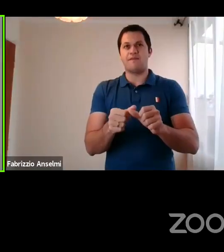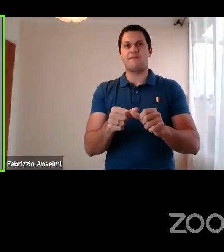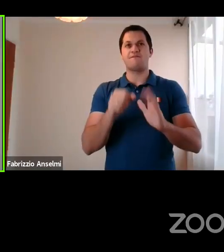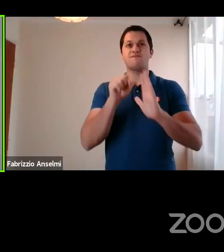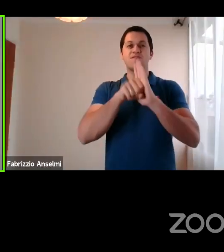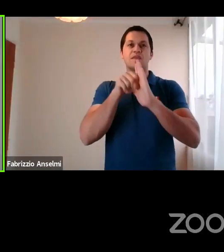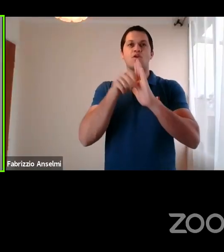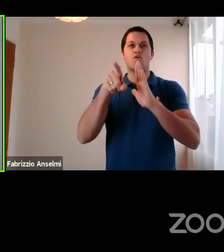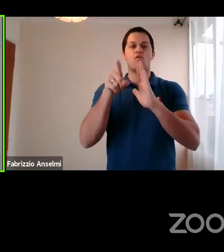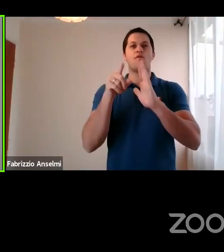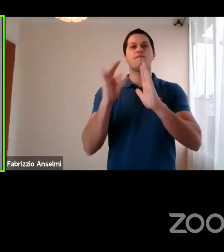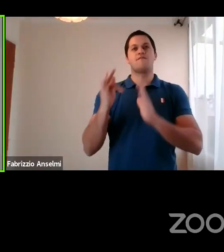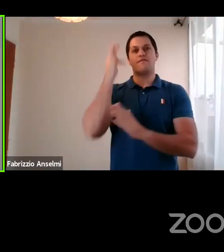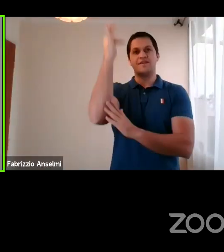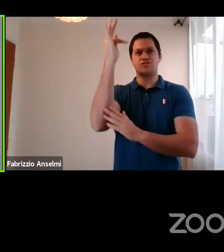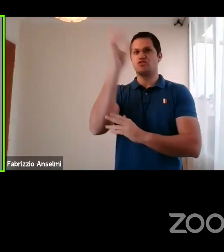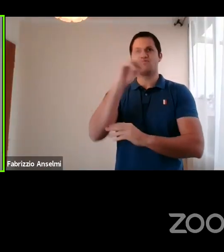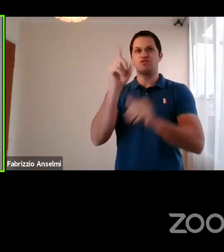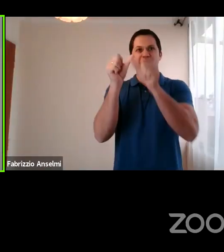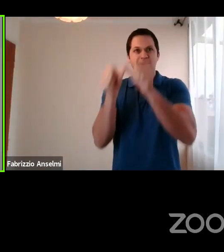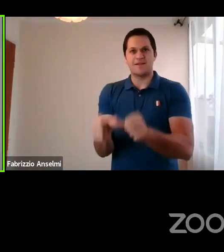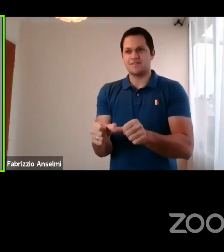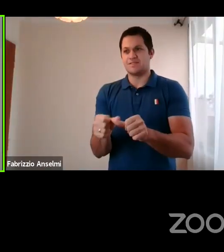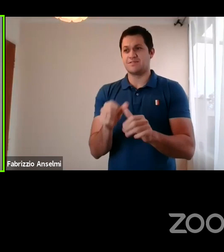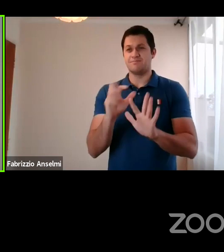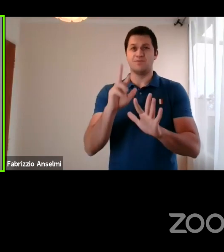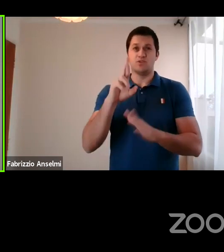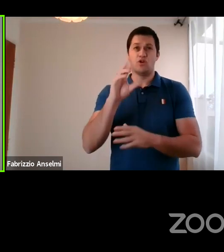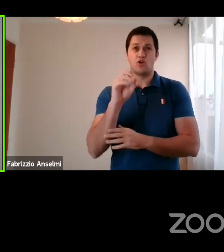no se queda fijo el video de él. Rodrigo, Fernanda, ¿les parece?